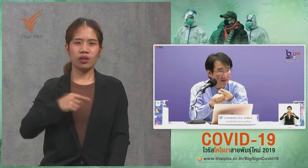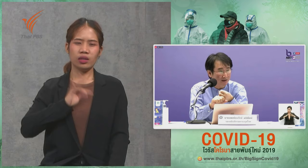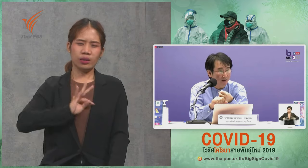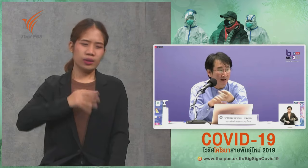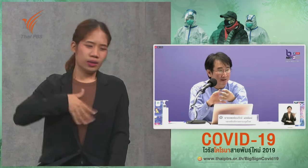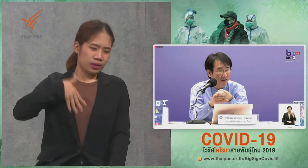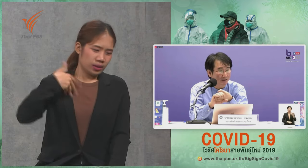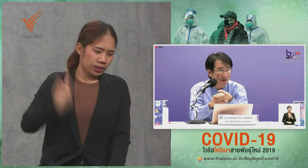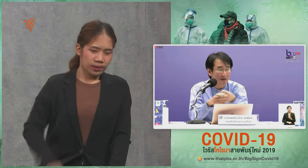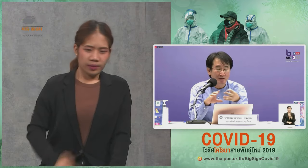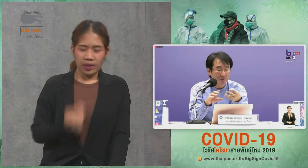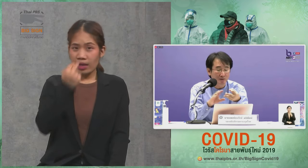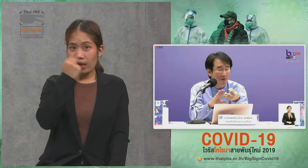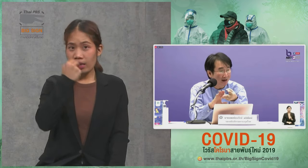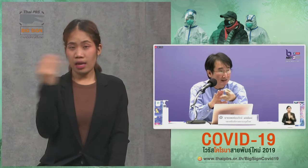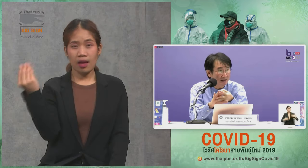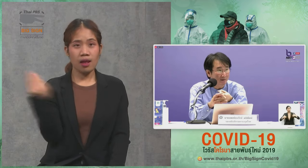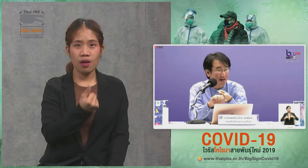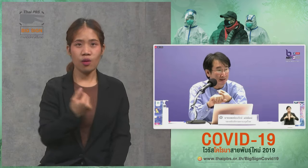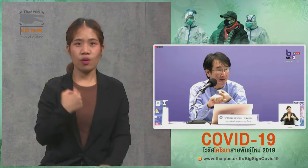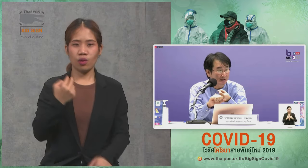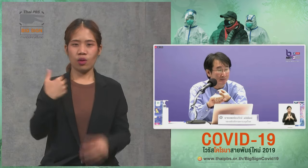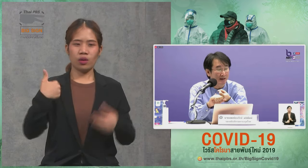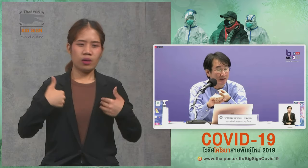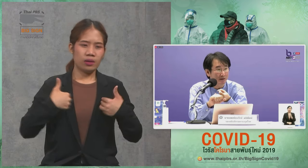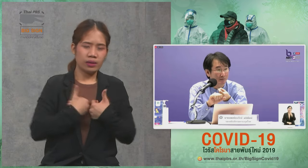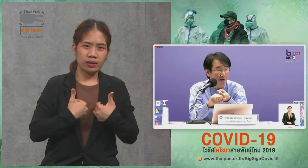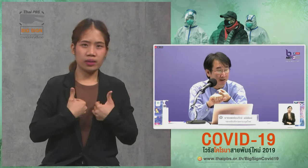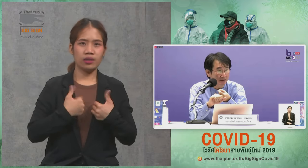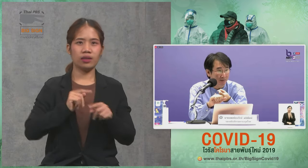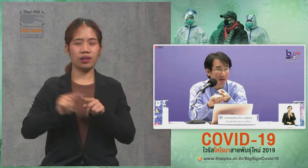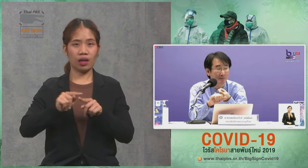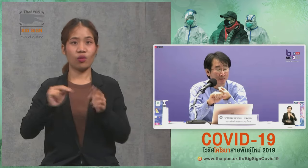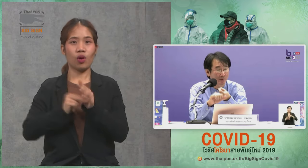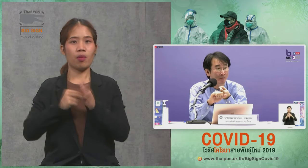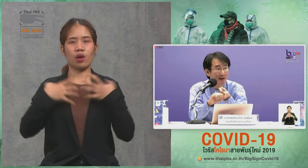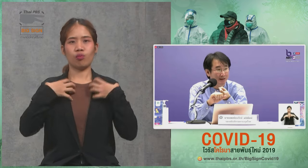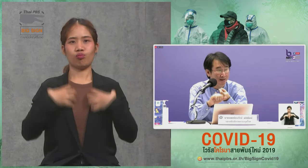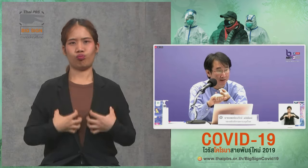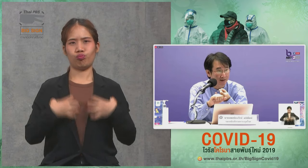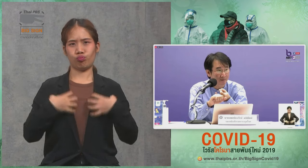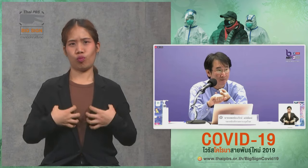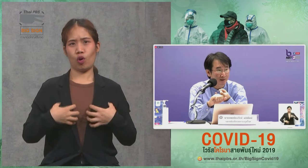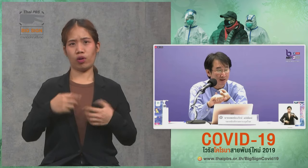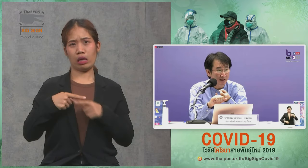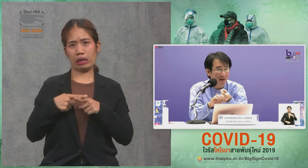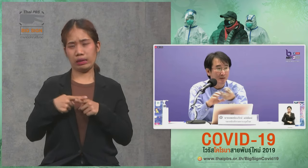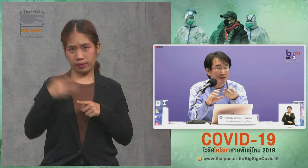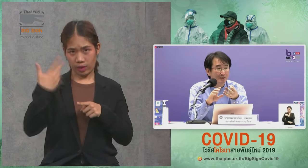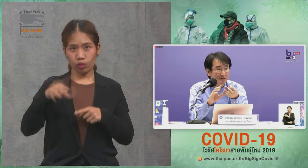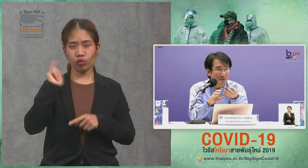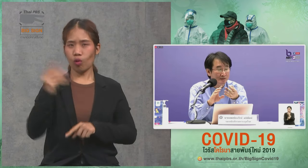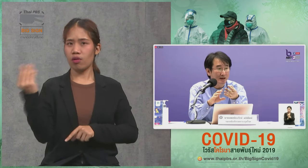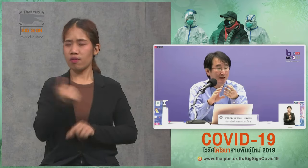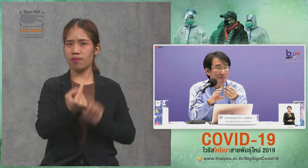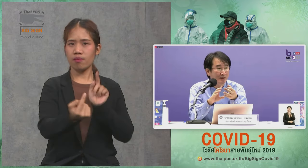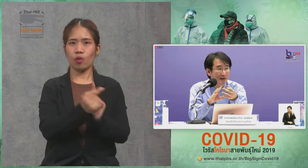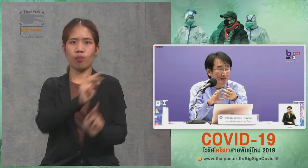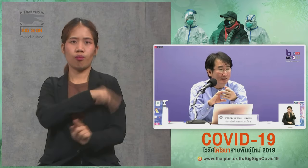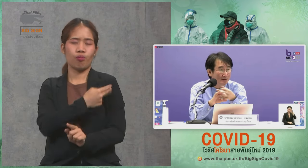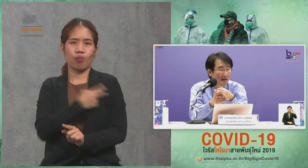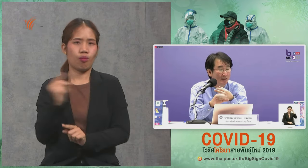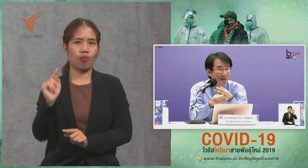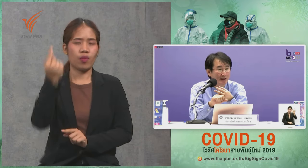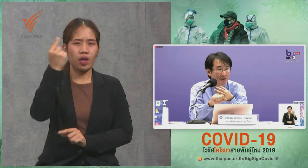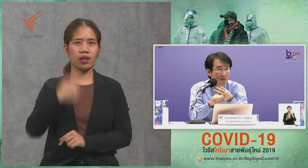ะครับหายใจเร็วหายใจเหนื่อยโดยเฉพาะหายใจเร็วหายใจเหนื่อยซึ่งเป็นอาการของปอดอักเสบนี่รีบกลับมาพบแพทย์ทันทีนะครับซึ่งนะครับตอ